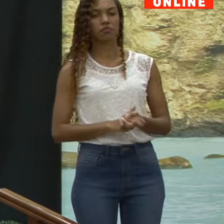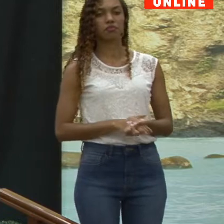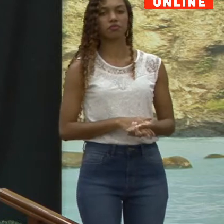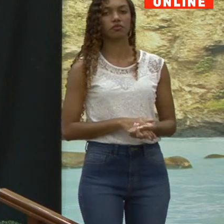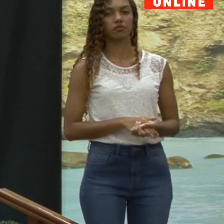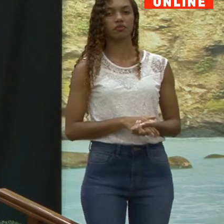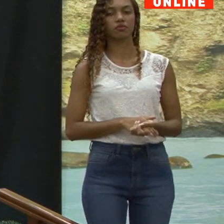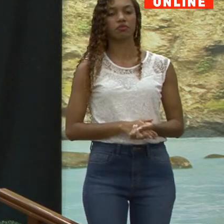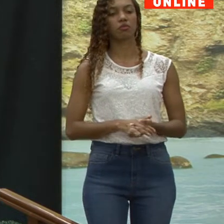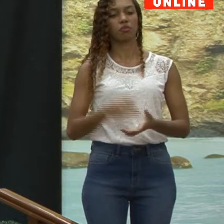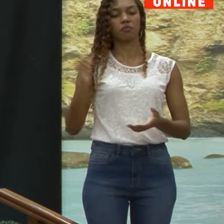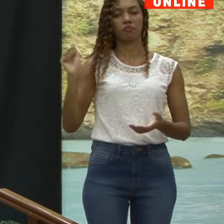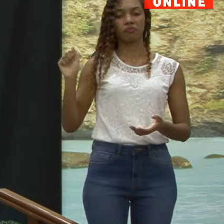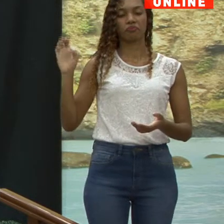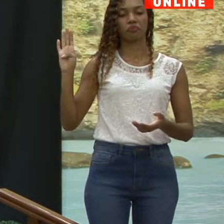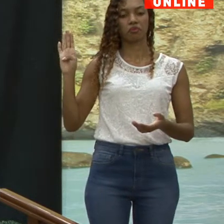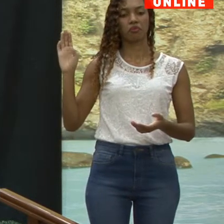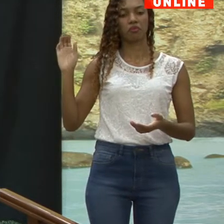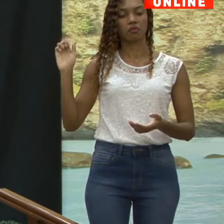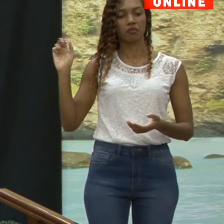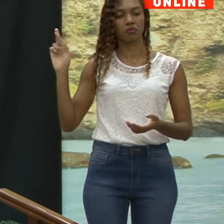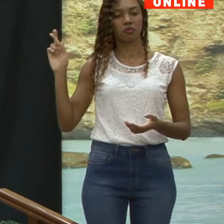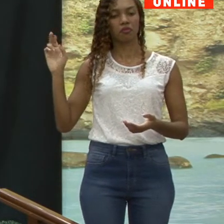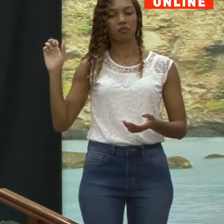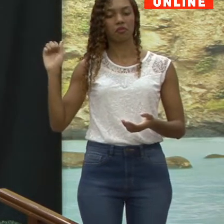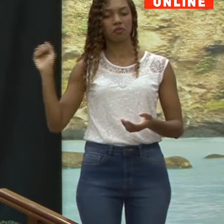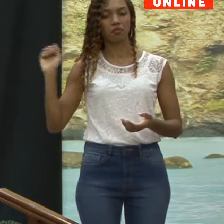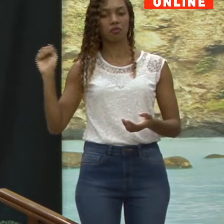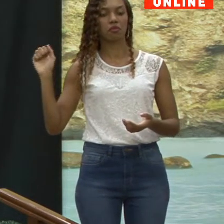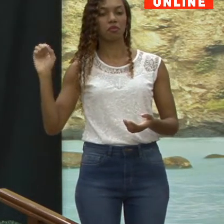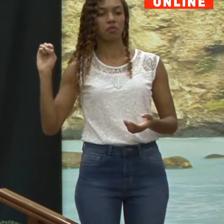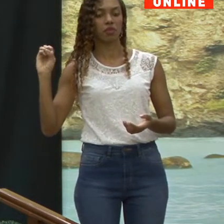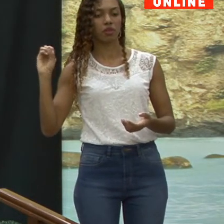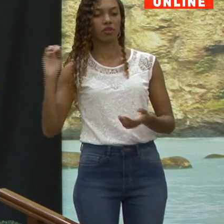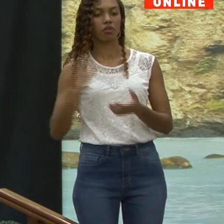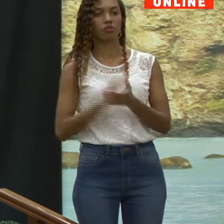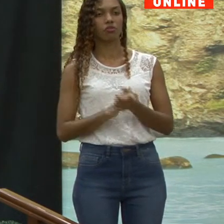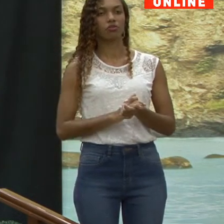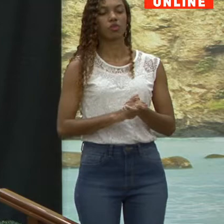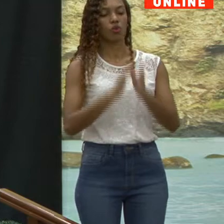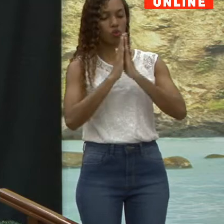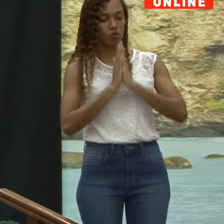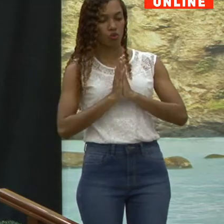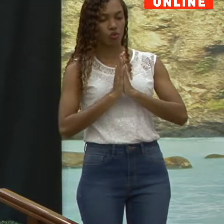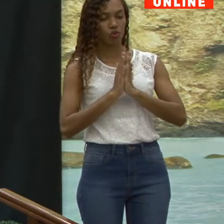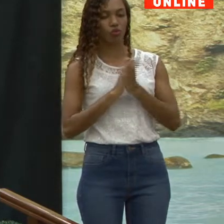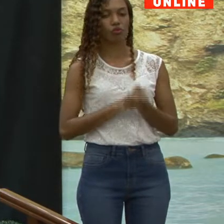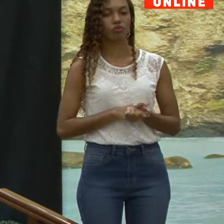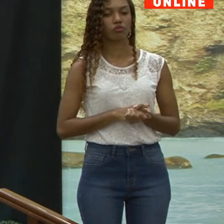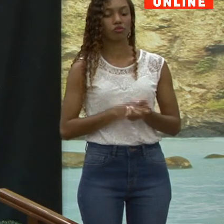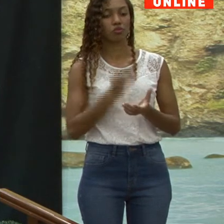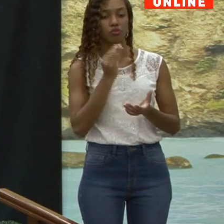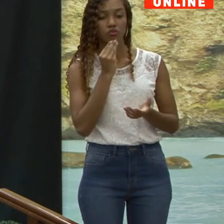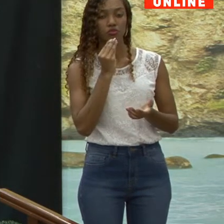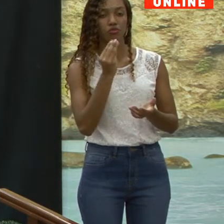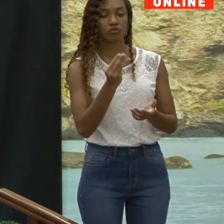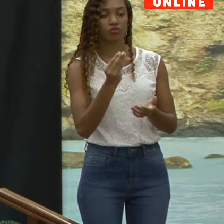de Abraão. Abraão orou pedindo que Deus livrasse Sodoma da destruição.